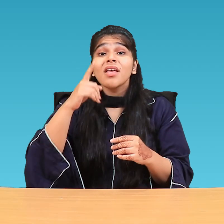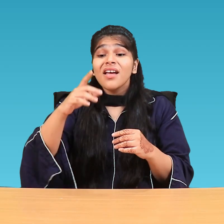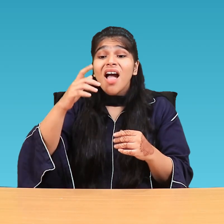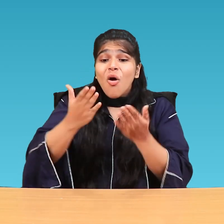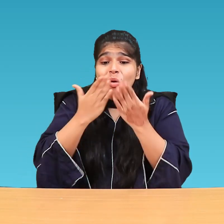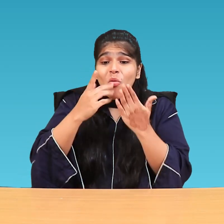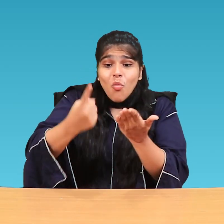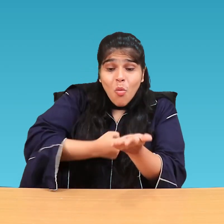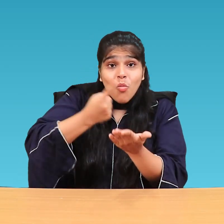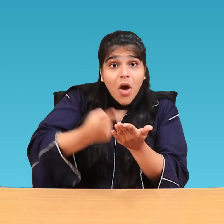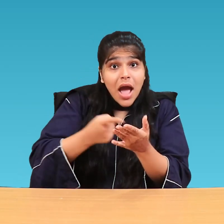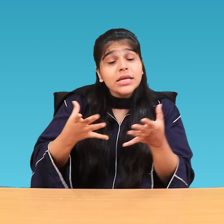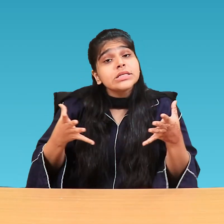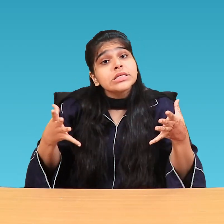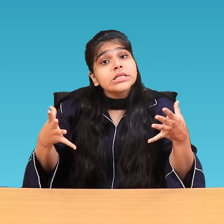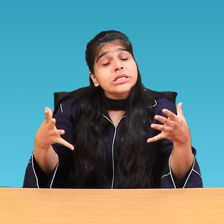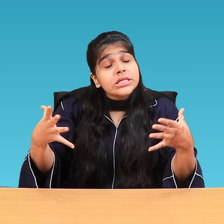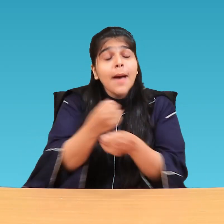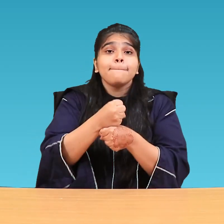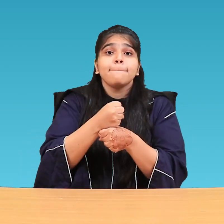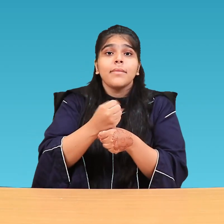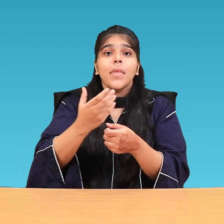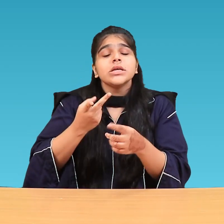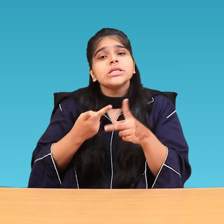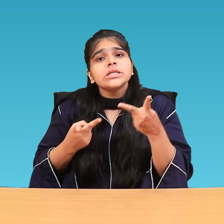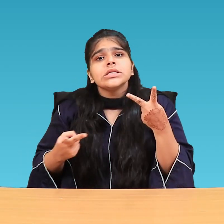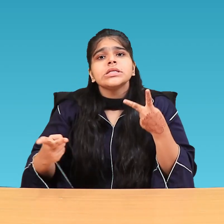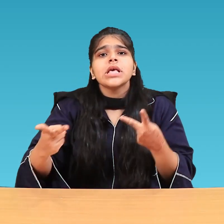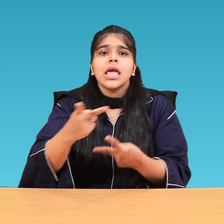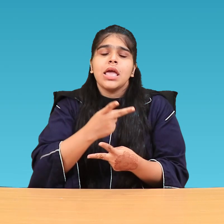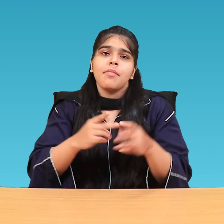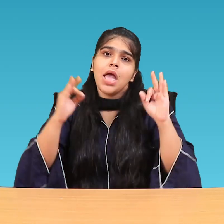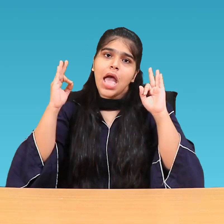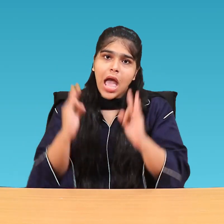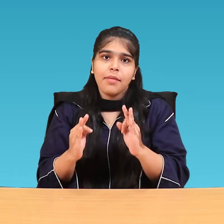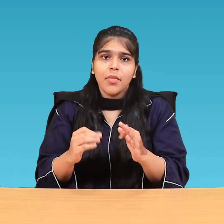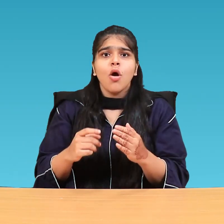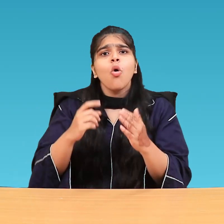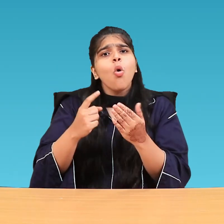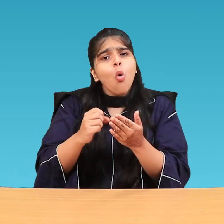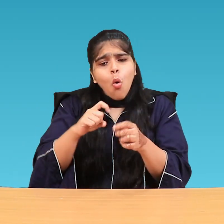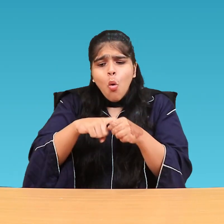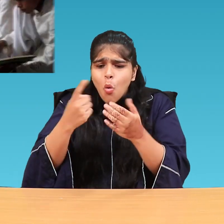में सारा सिलेबस वुड बी द सेम। चाहे वो मदरसे का बच्चा ही क्यों ना हो जो